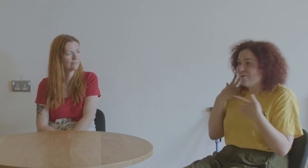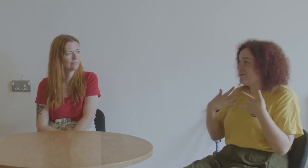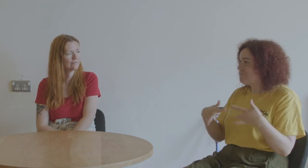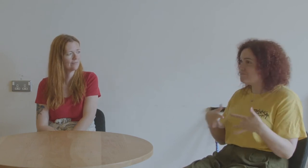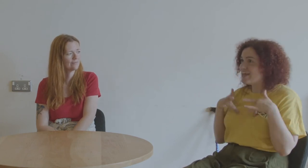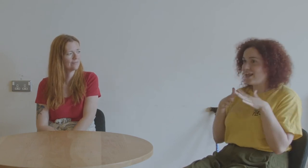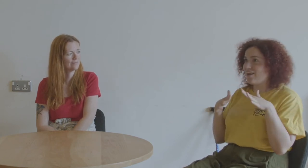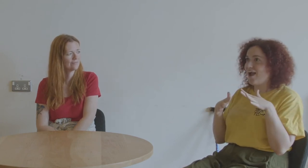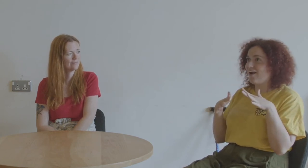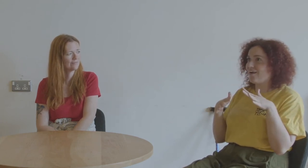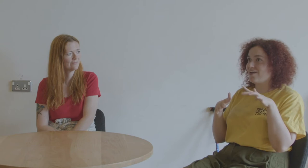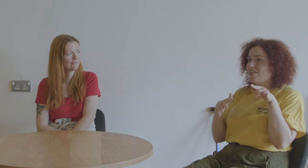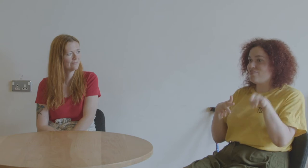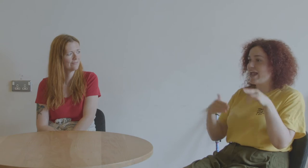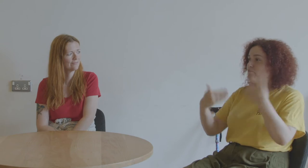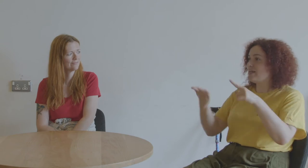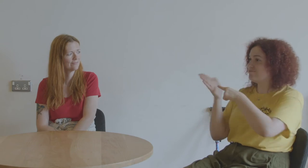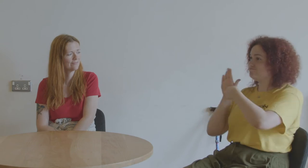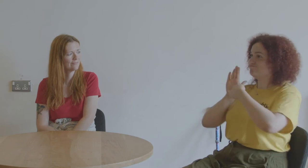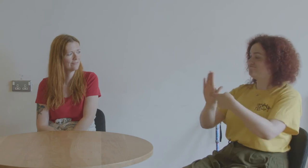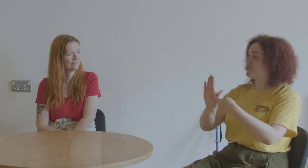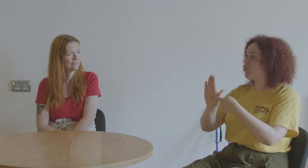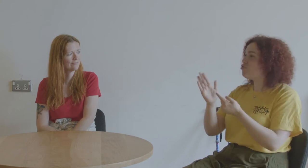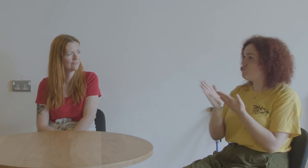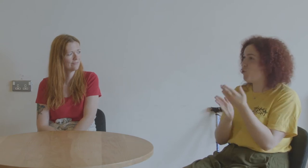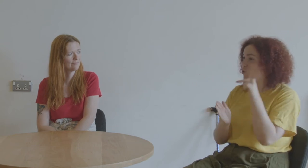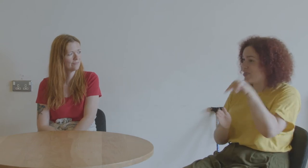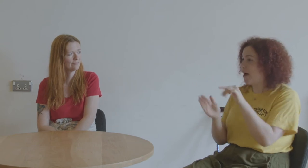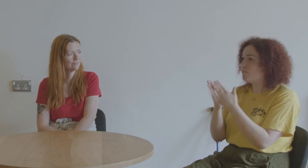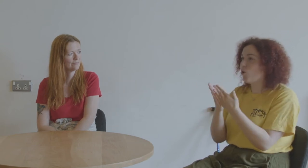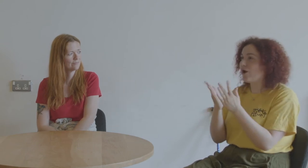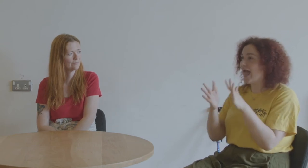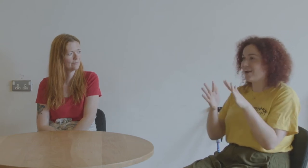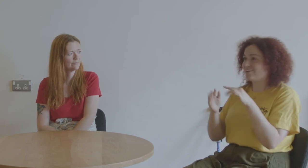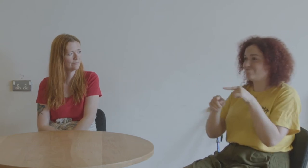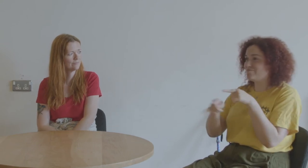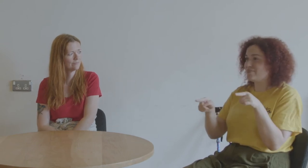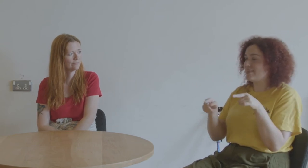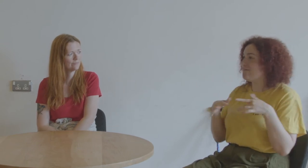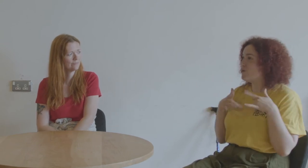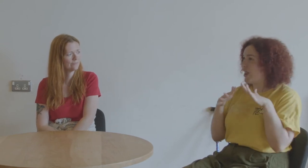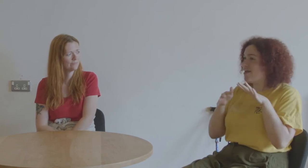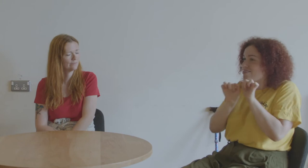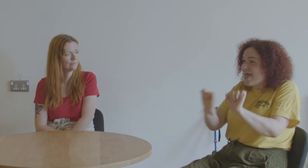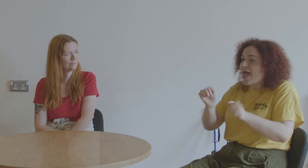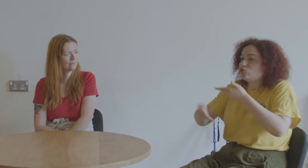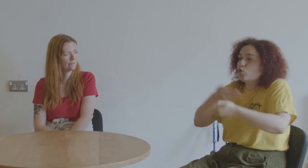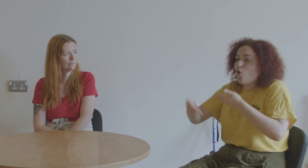BSL. Ac yn teimlo, trwy'r llyfr, mae